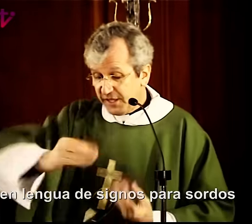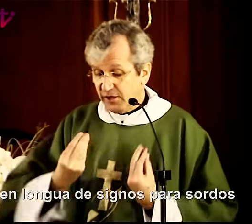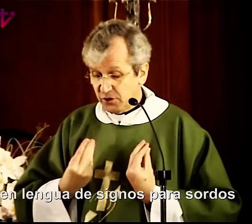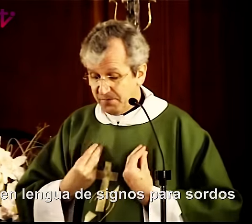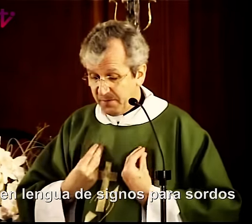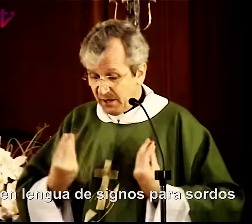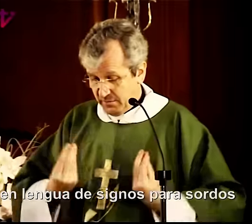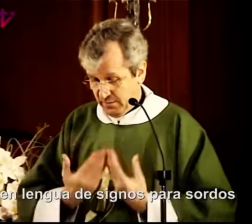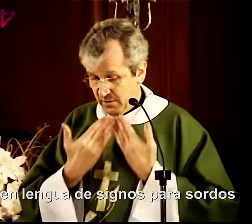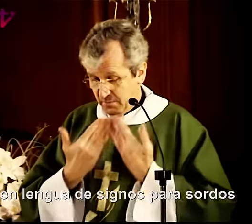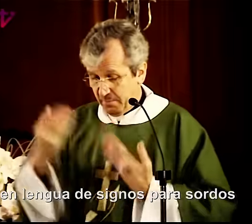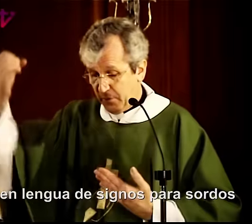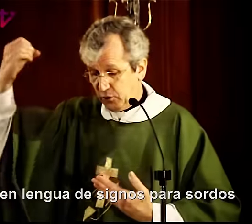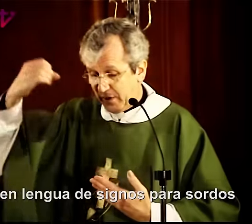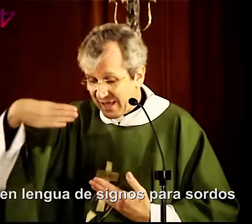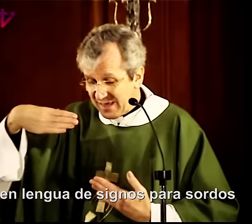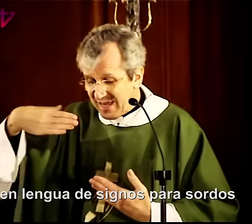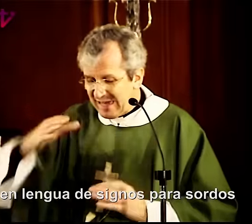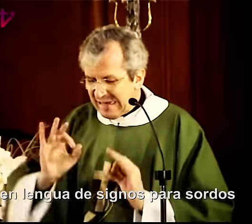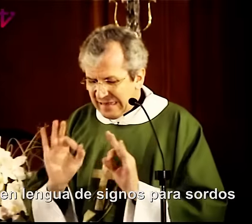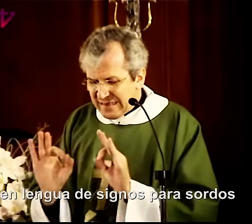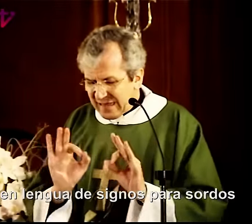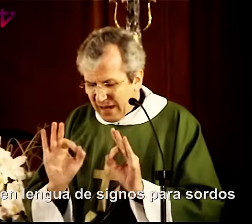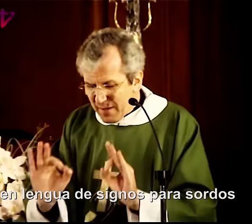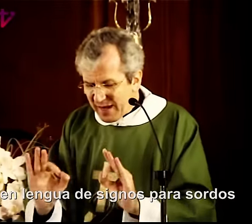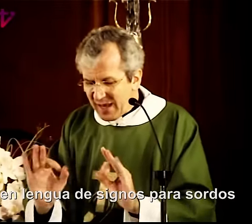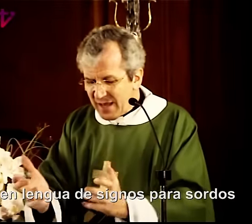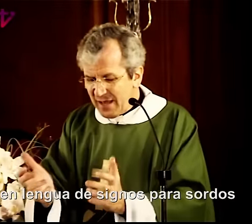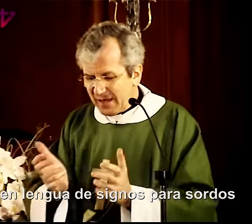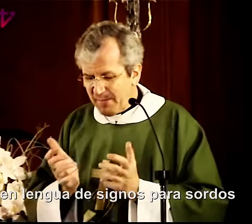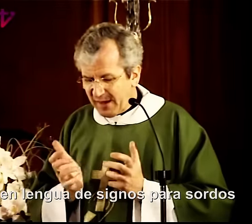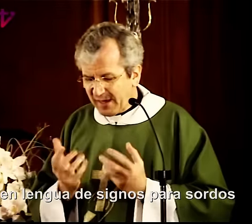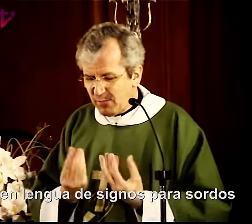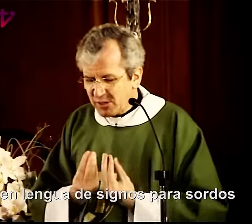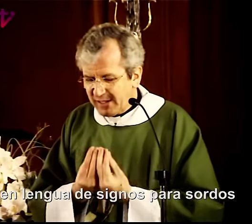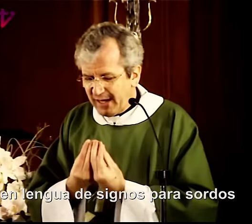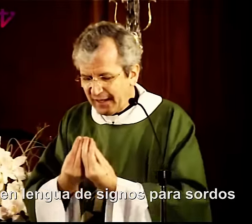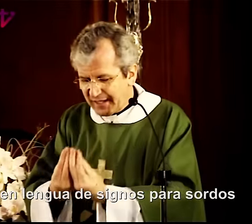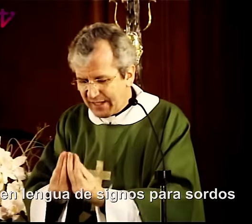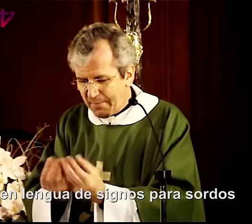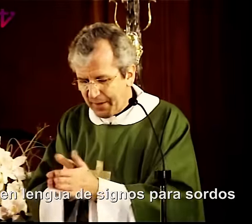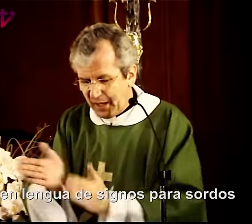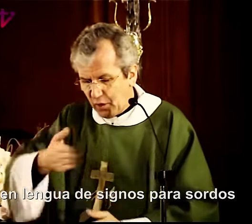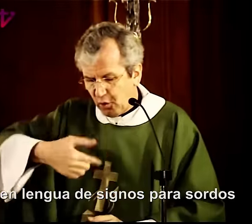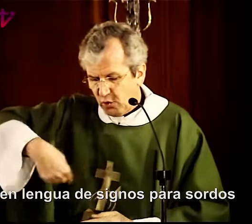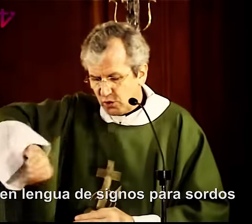Concédenos vivir, por tu gracia, de tal manera que merezcamos tenerte siempre con